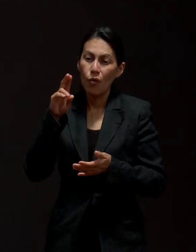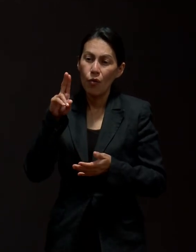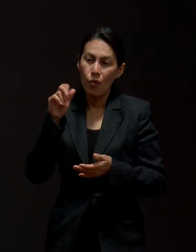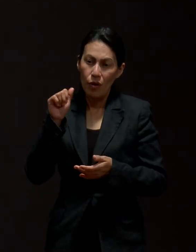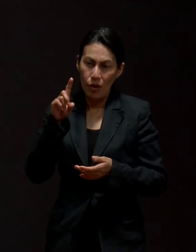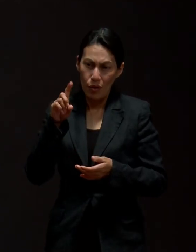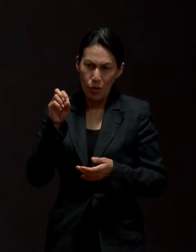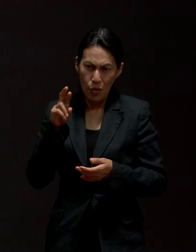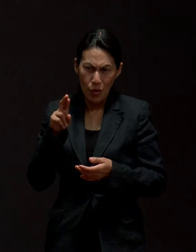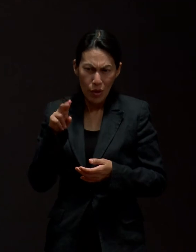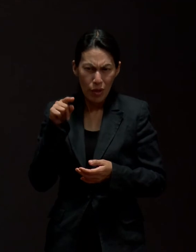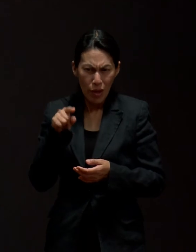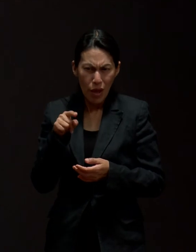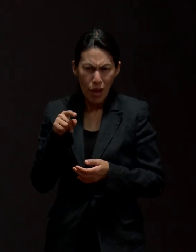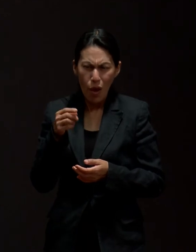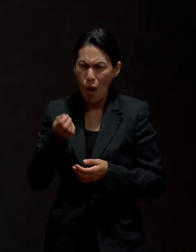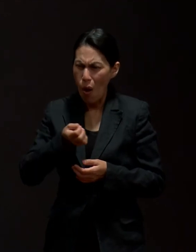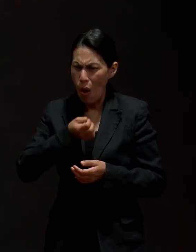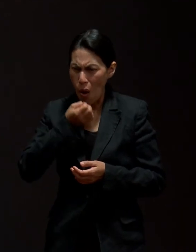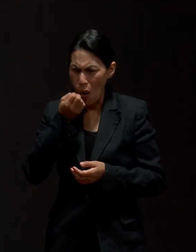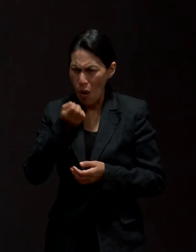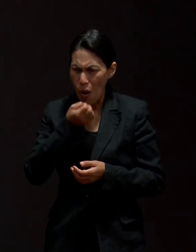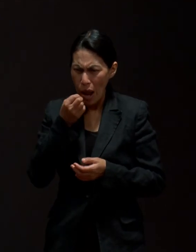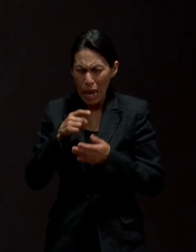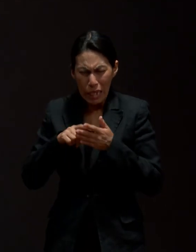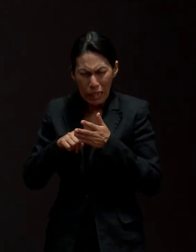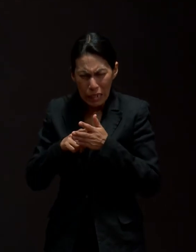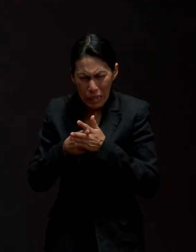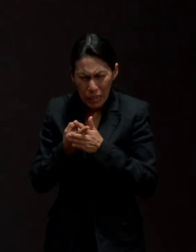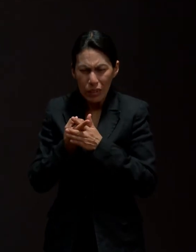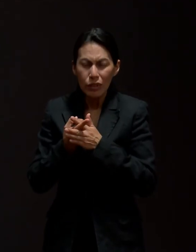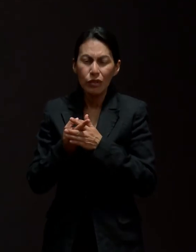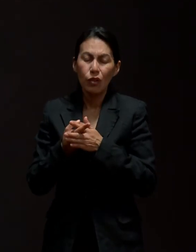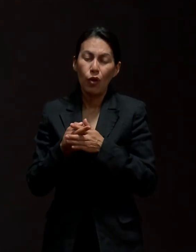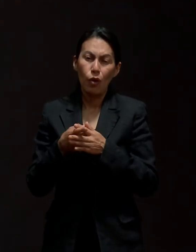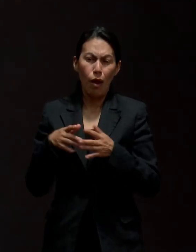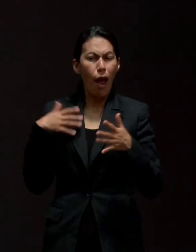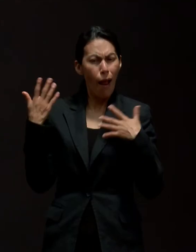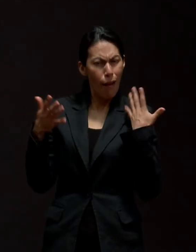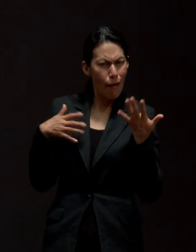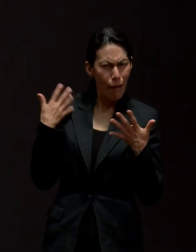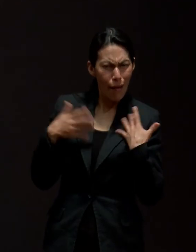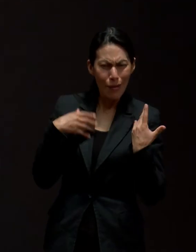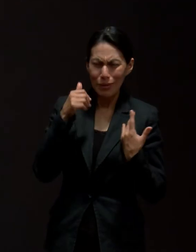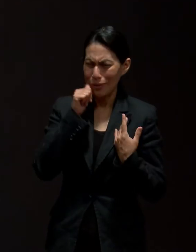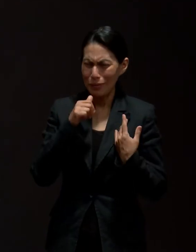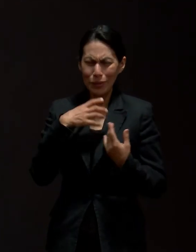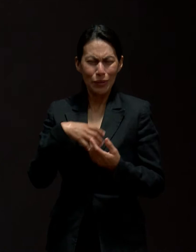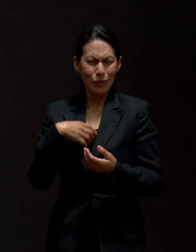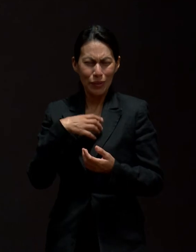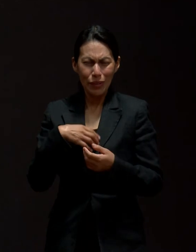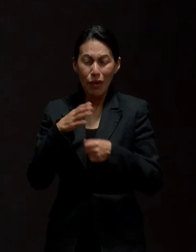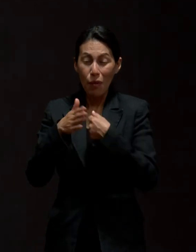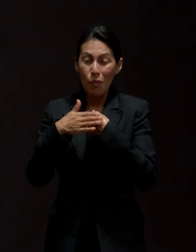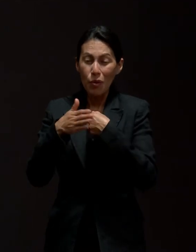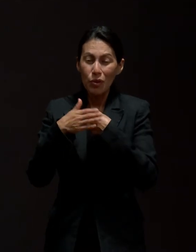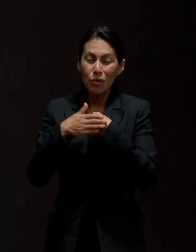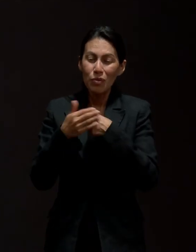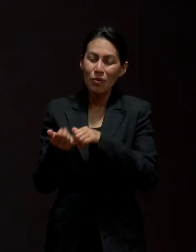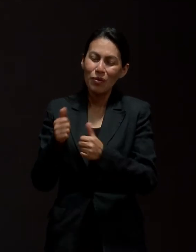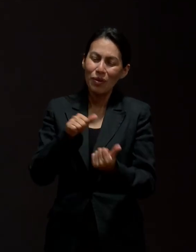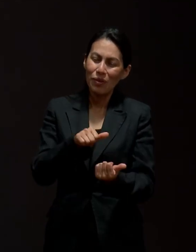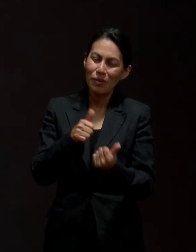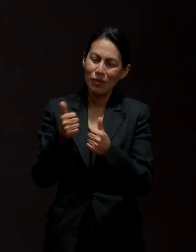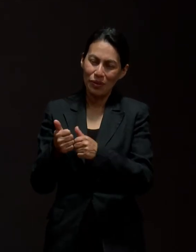También está en su primer amor. Él entra, le da mucho fuego a nuestro grupo. Sí, mucha alegría.